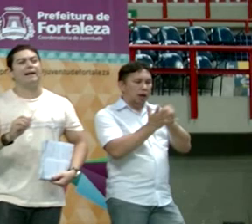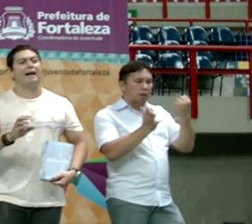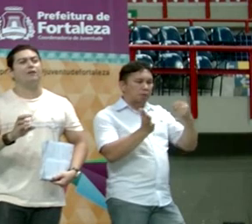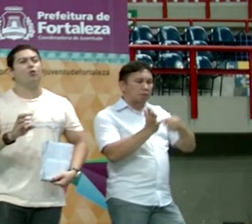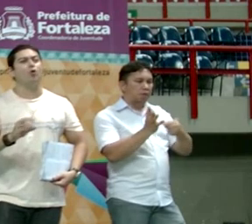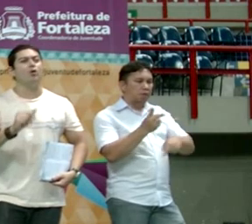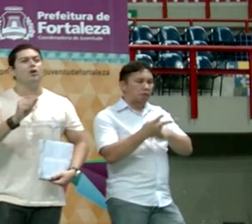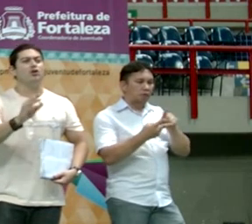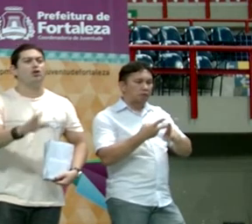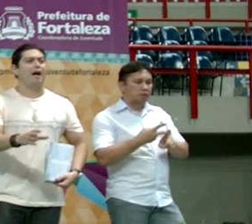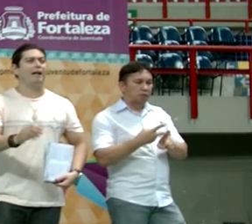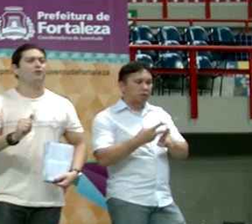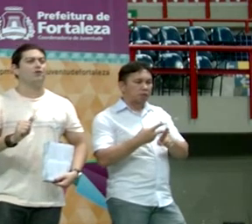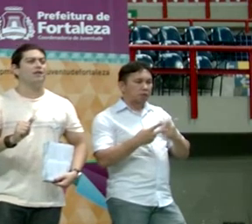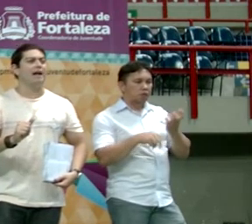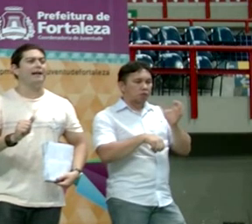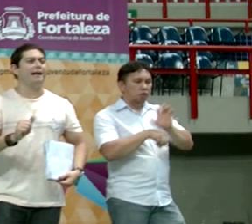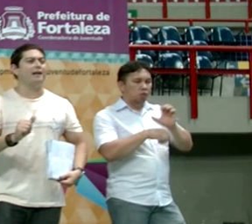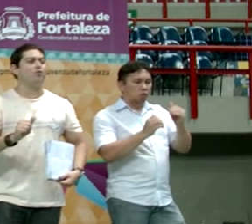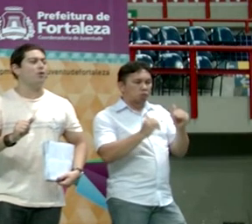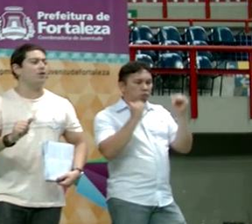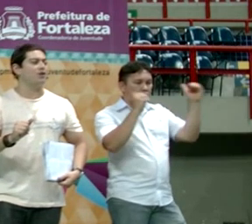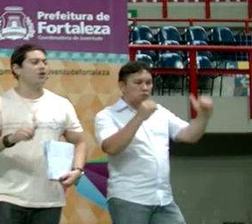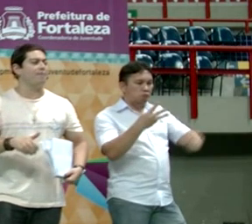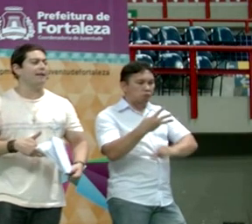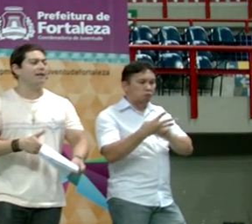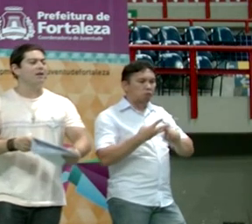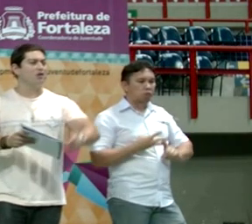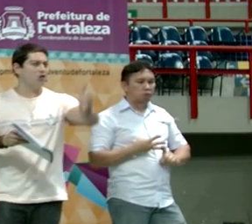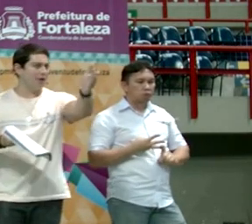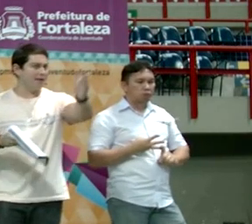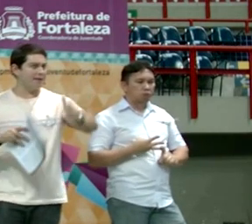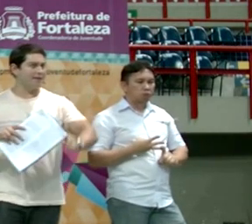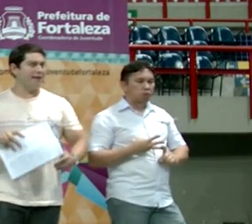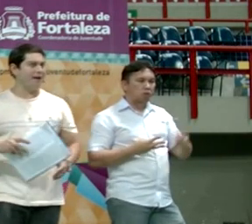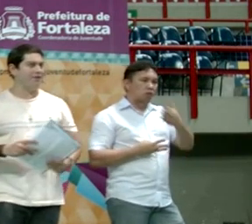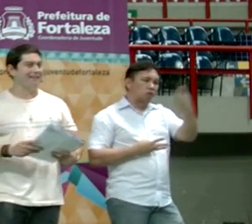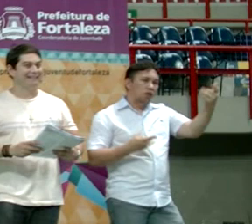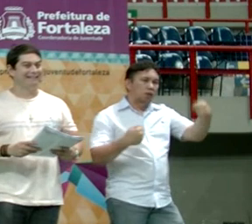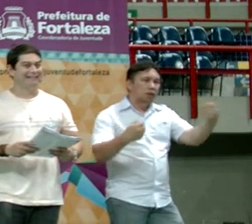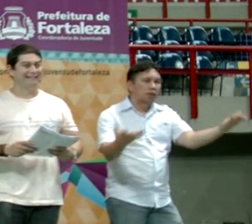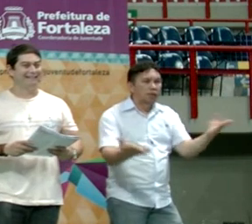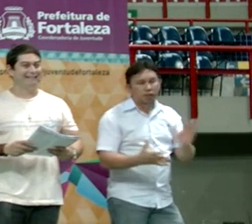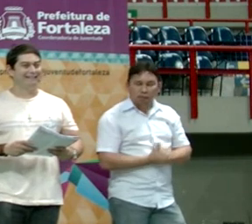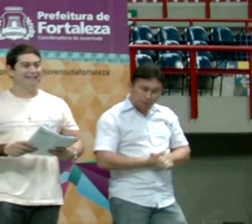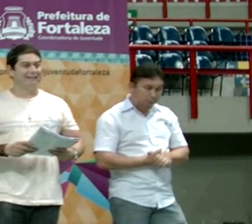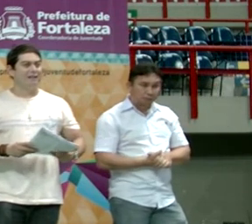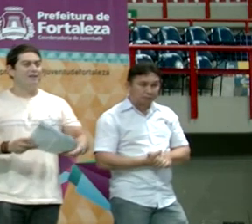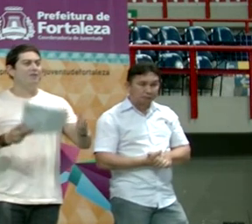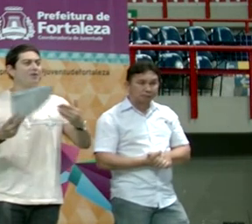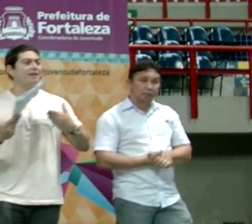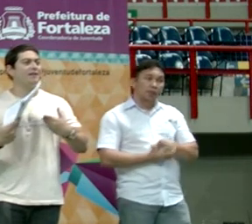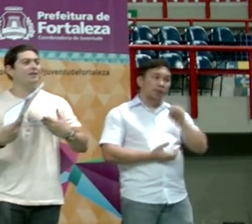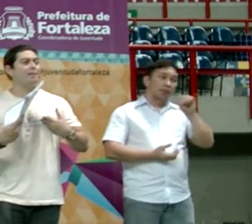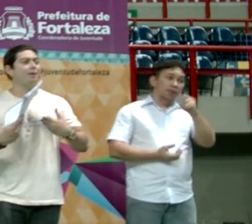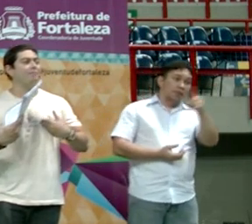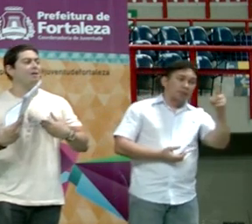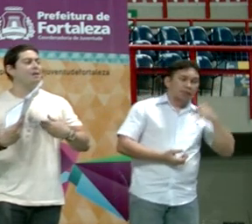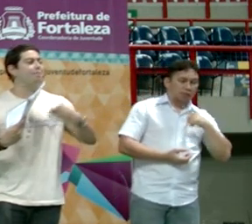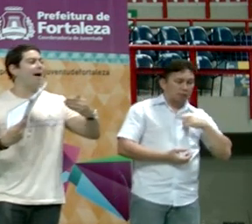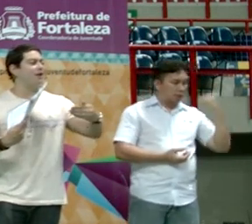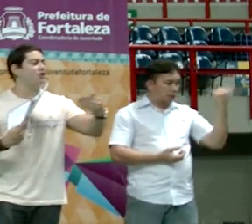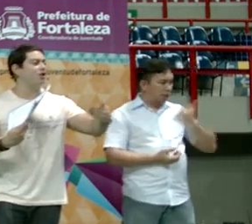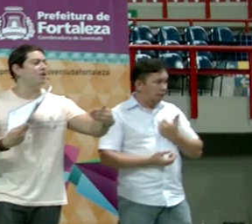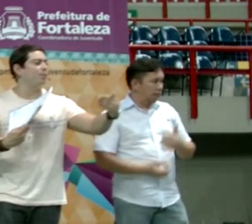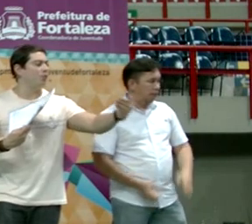marca, agregado com status e agregado com uma coisinha chamada sua necessidade. Se você disser